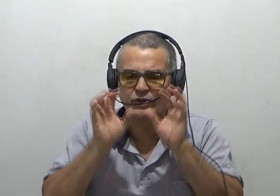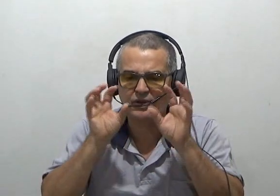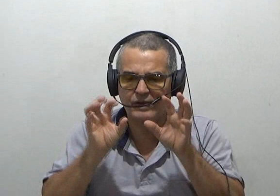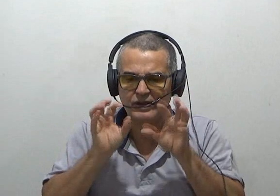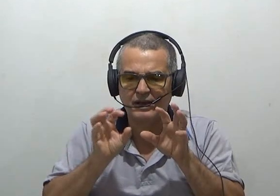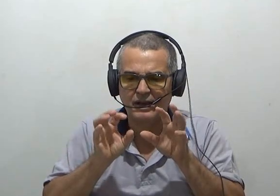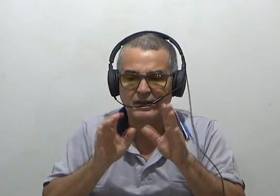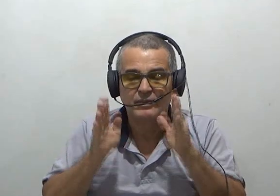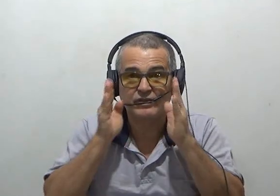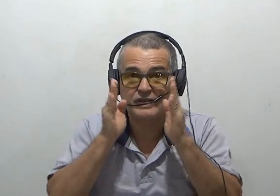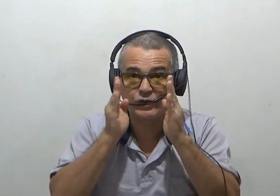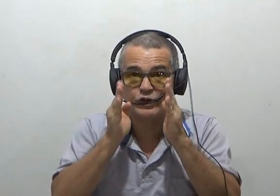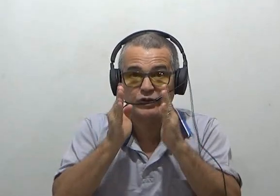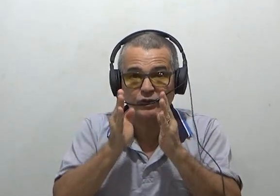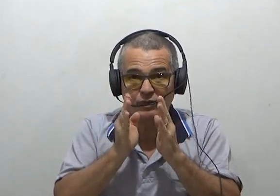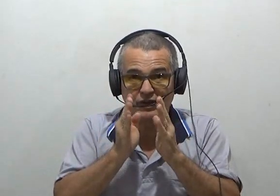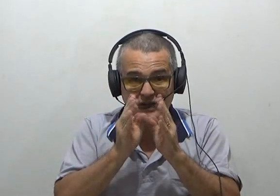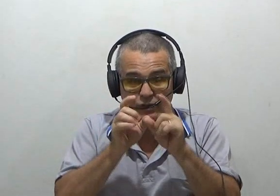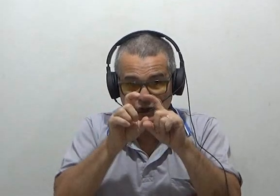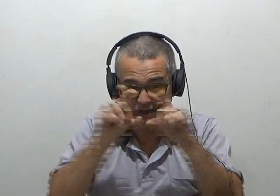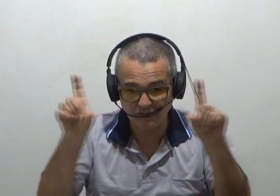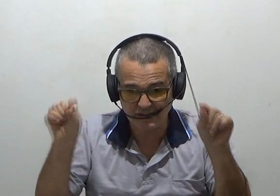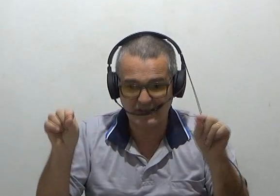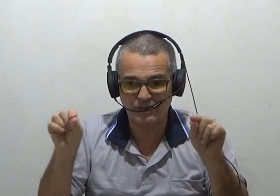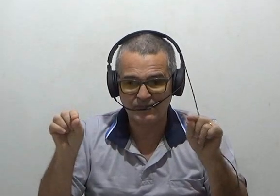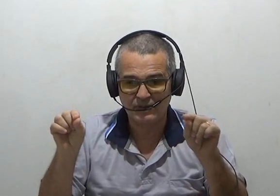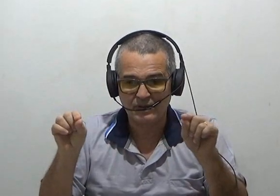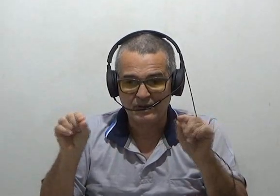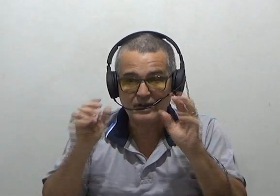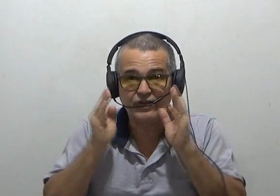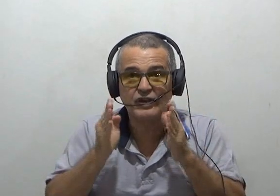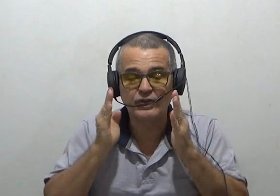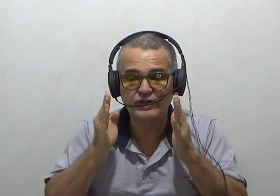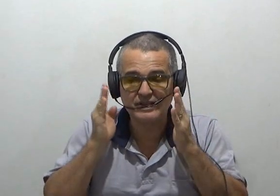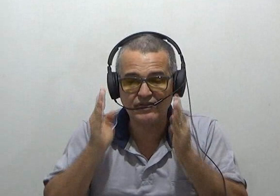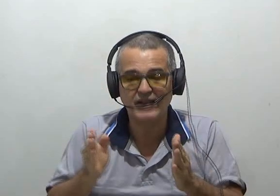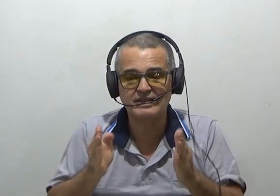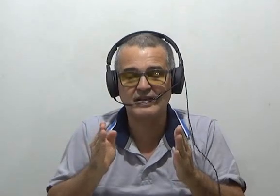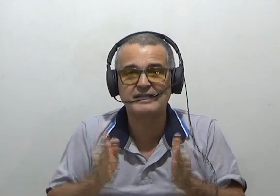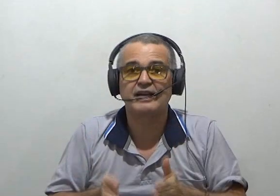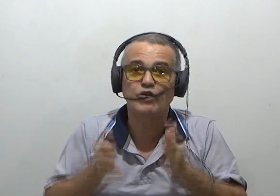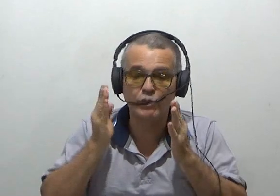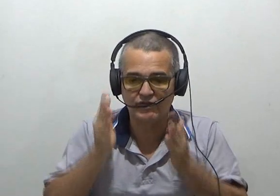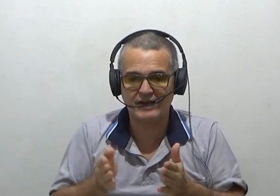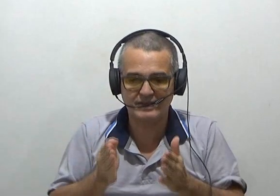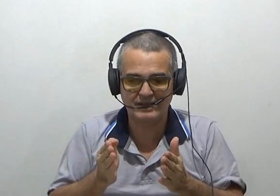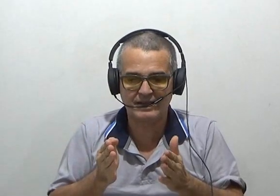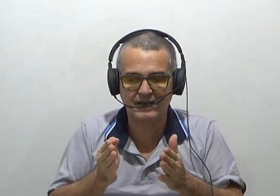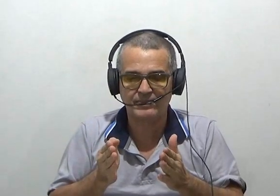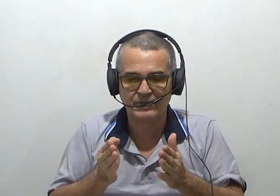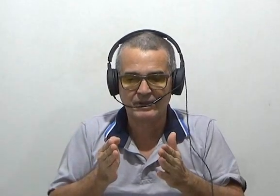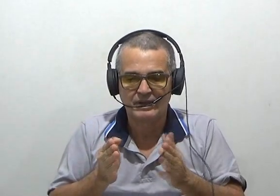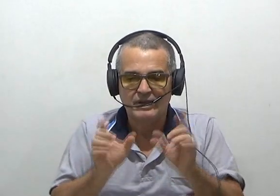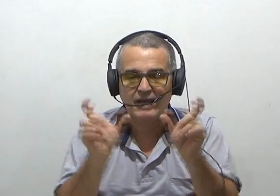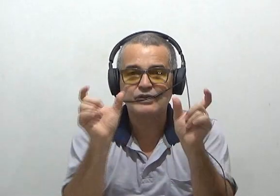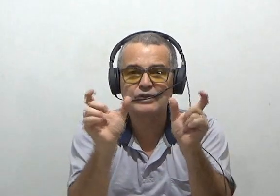Então, onde é que eu quero chegar? Para você fazer a construção frasal, definir o que você vai sinalizar e como vai